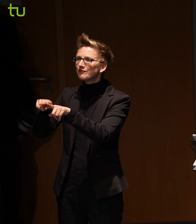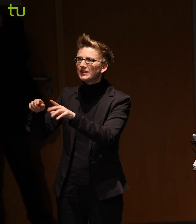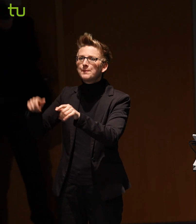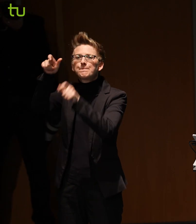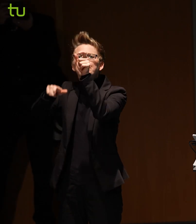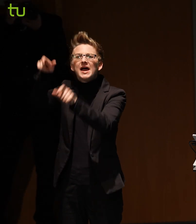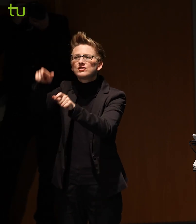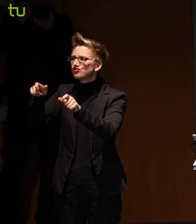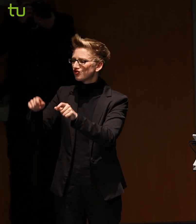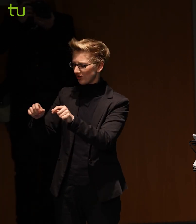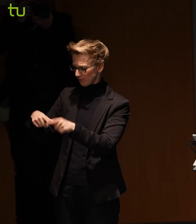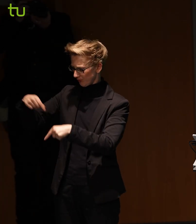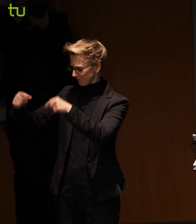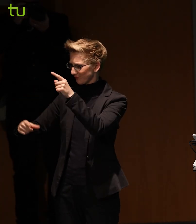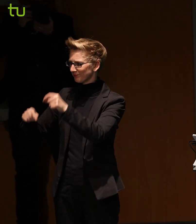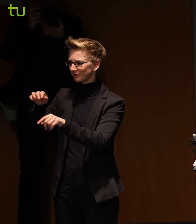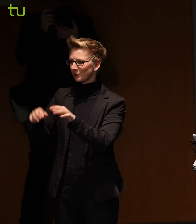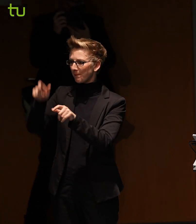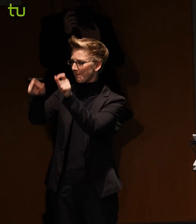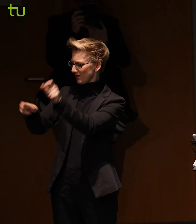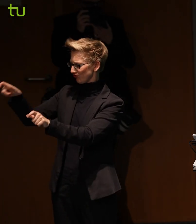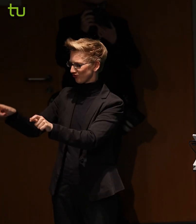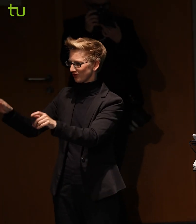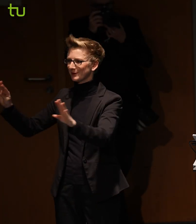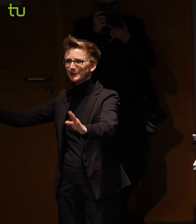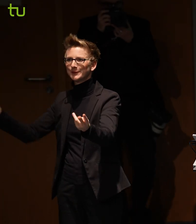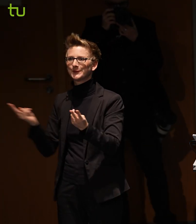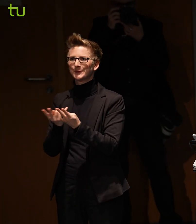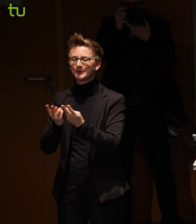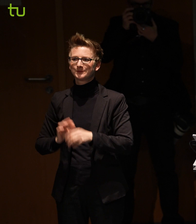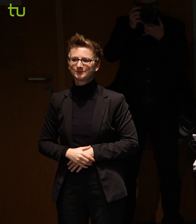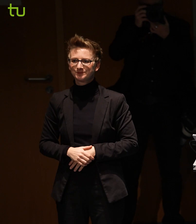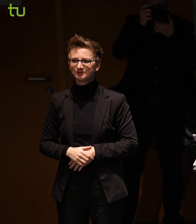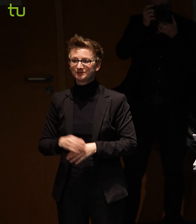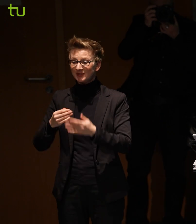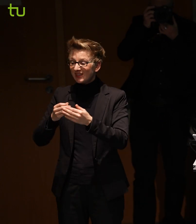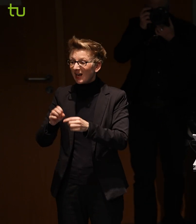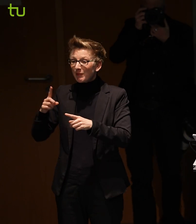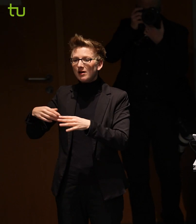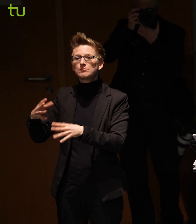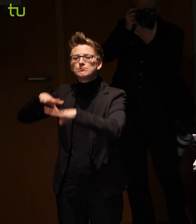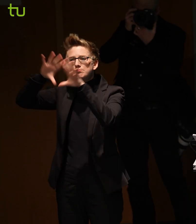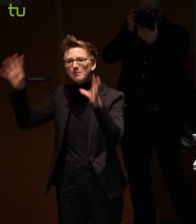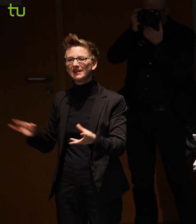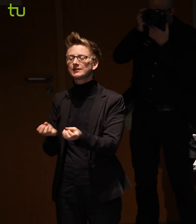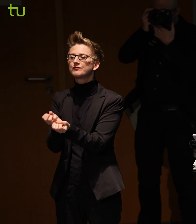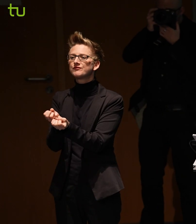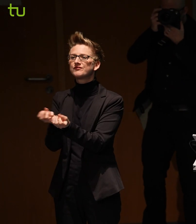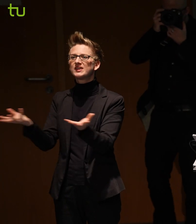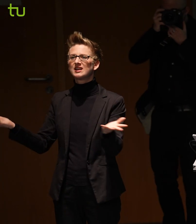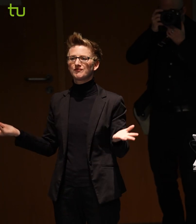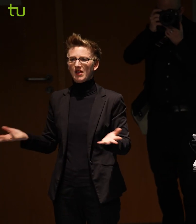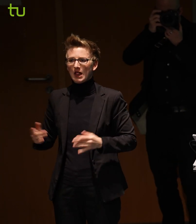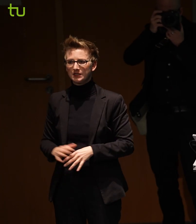der Menschen. Aber anders als beim Gras ist diese Masse vielfältig. I resist anything better than my